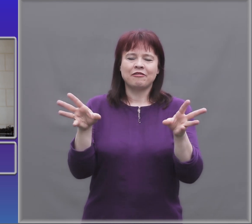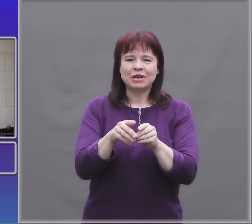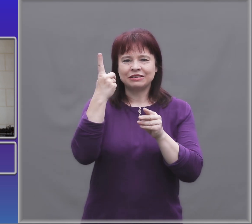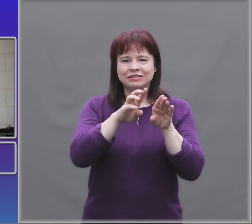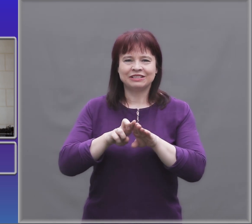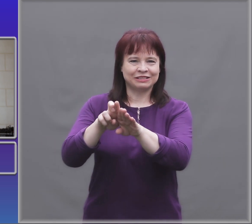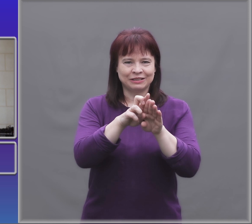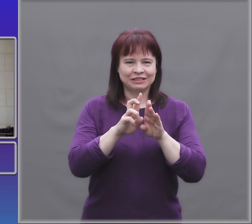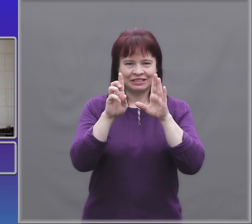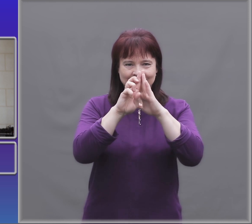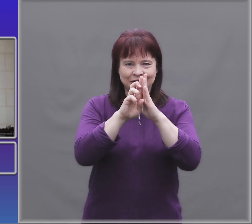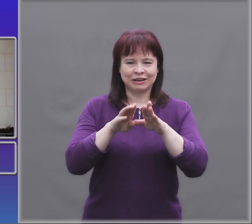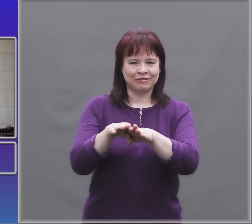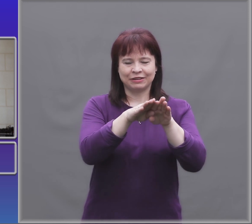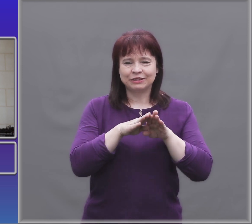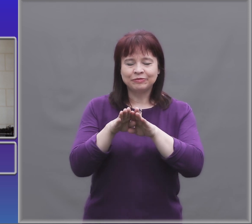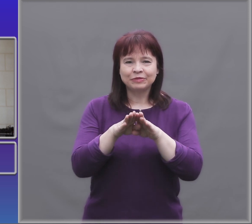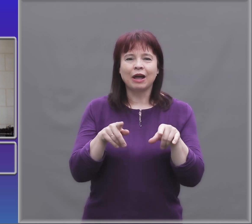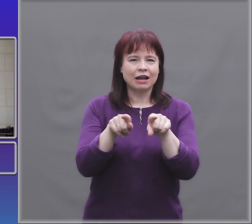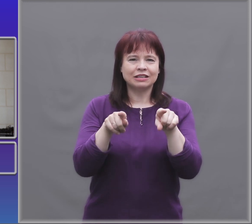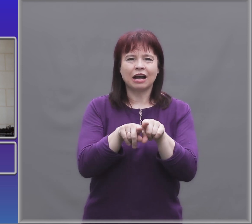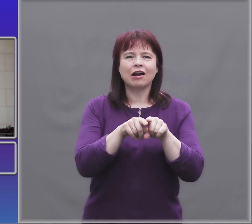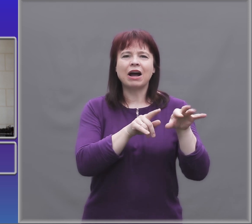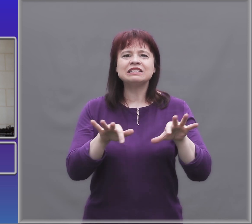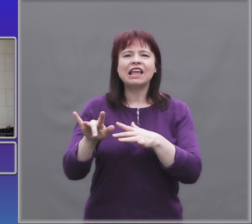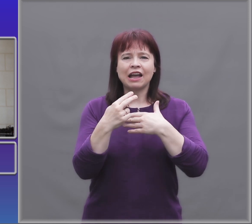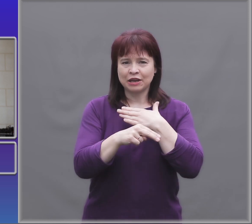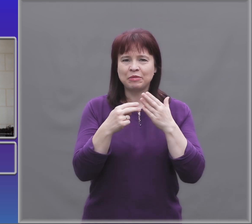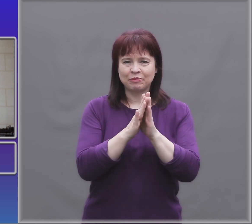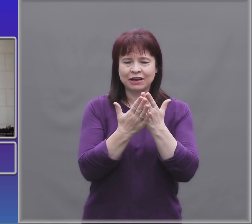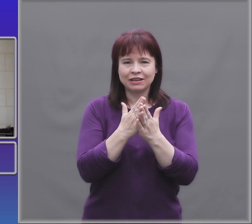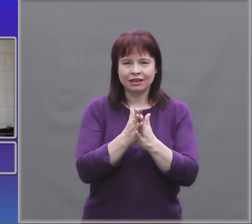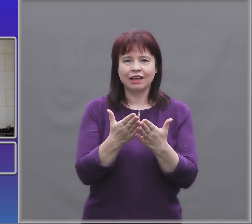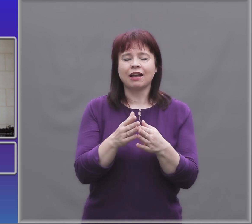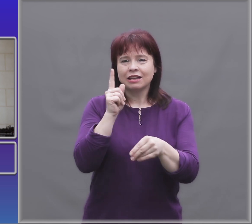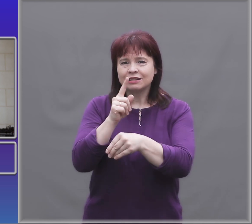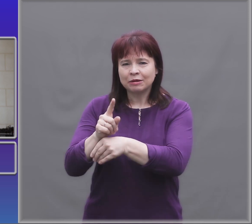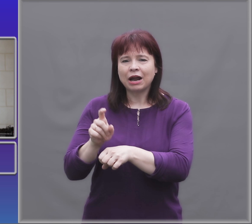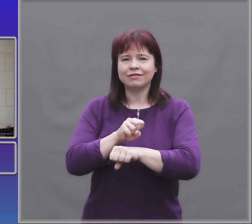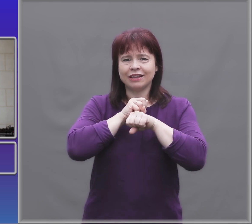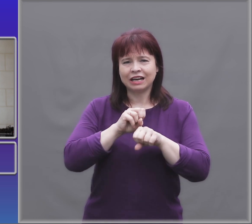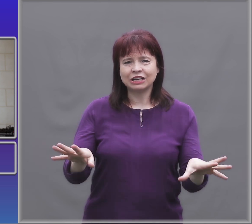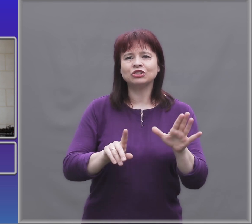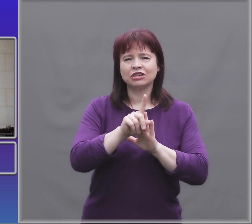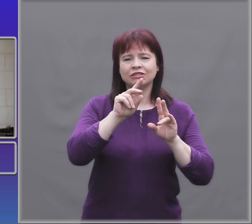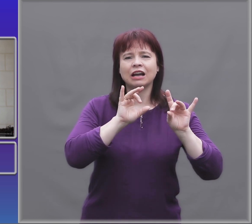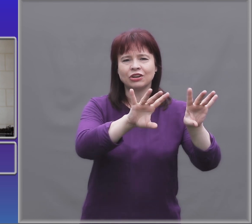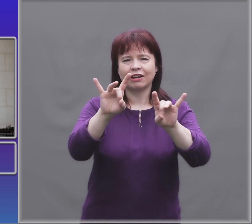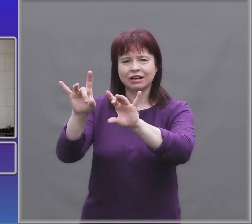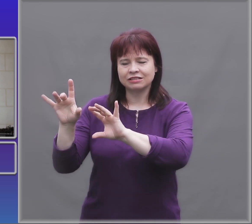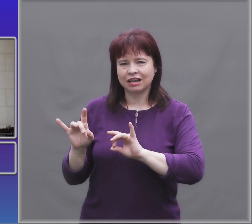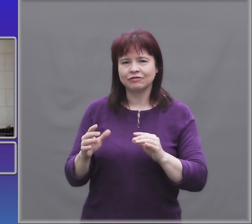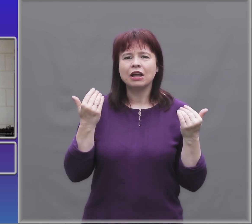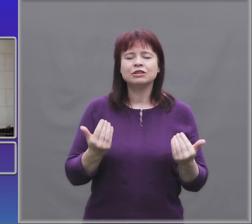христовом или как в деяниях прямо пришли гонение они разошлись и стали свидетельствовать так и сегодня интернет дал эту возможность